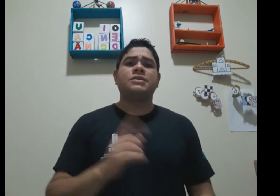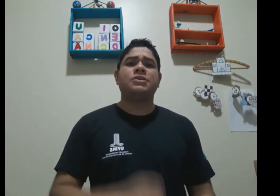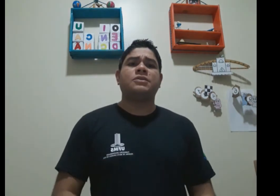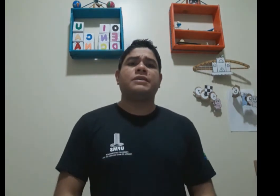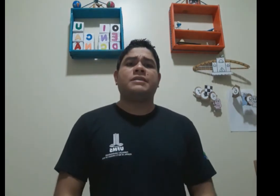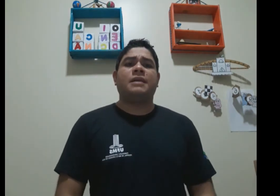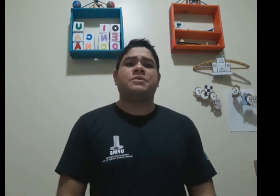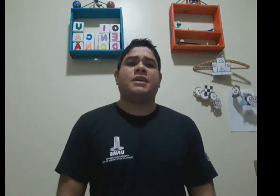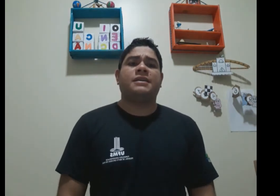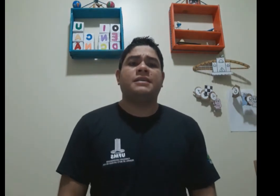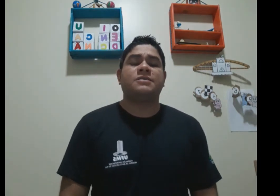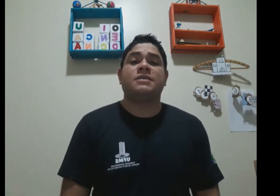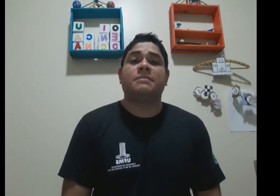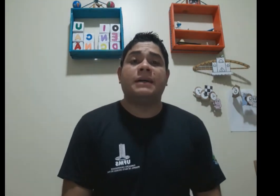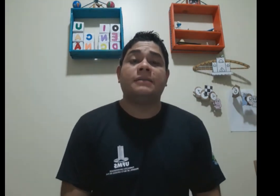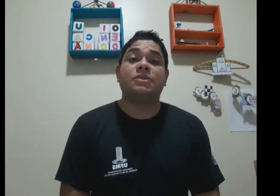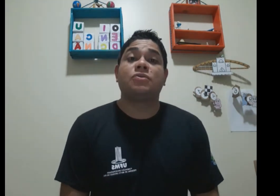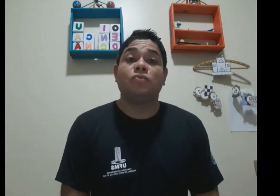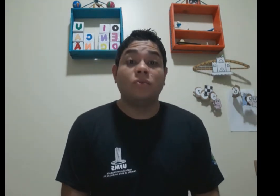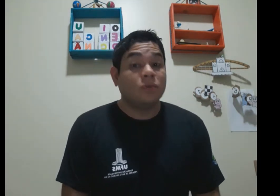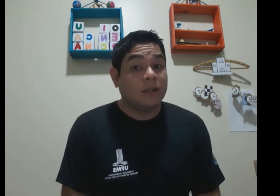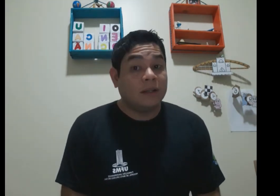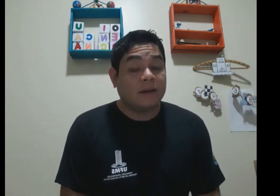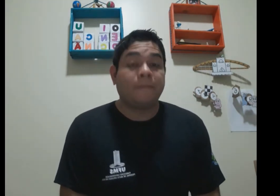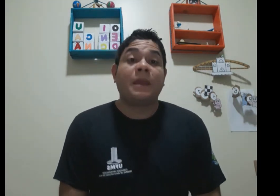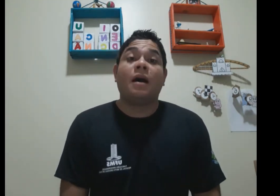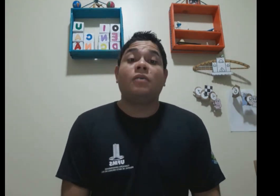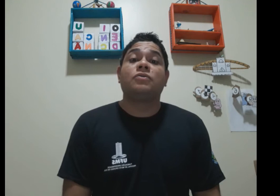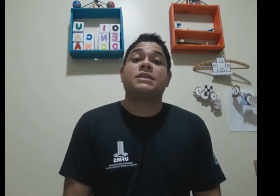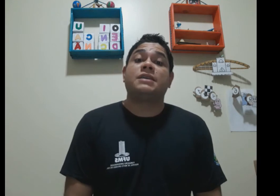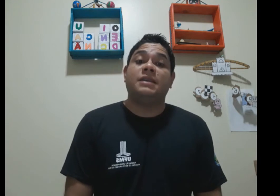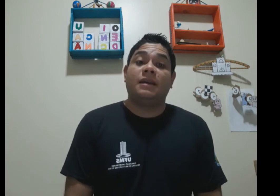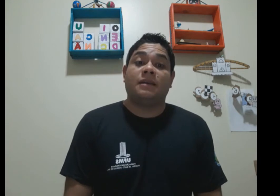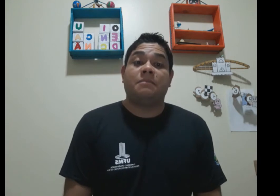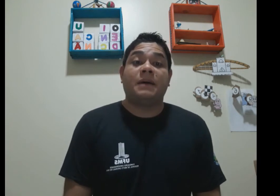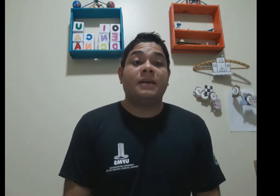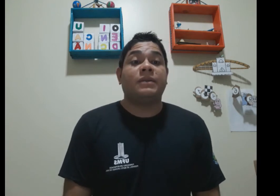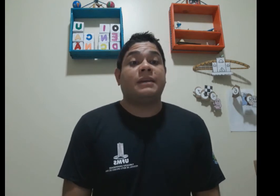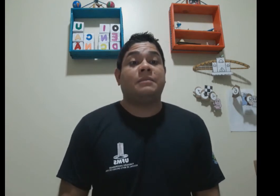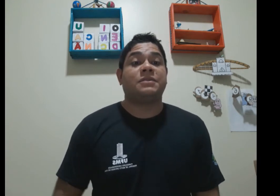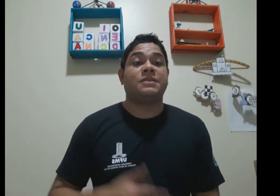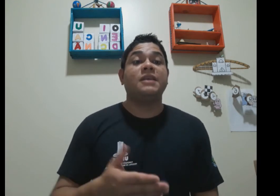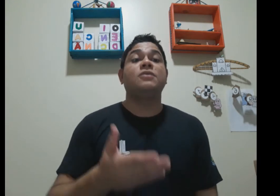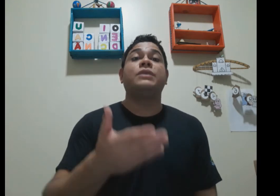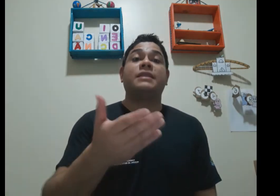sentido, o intérprete realiza um trabalho de tutoria. A autora salienta que para o intérprete ser um